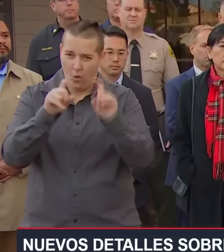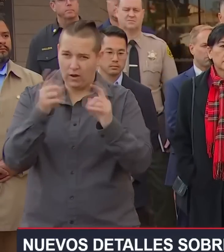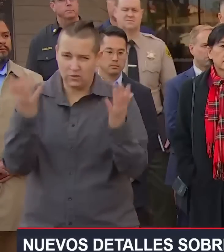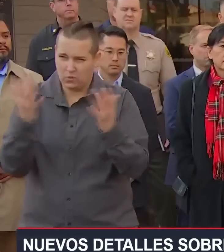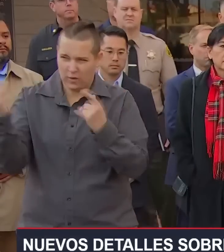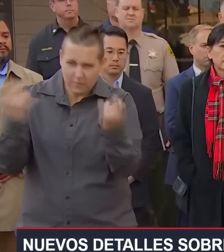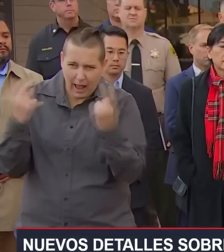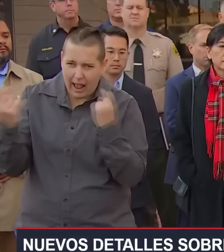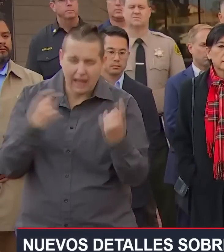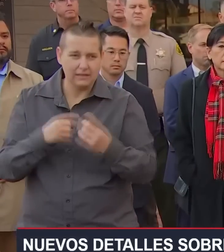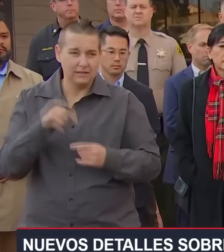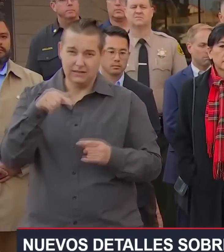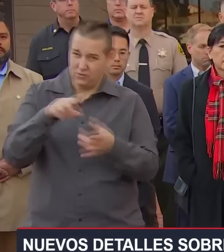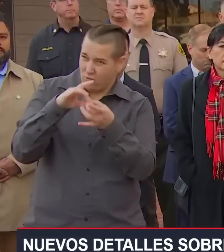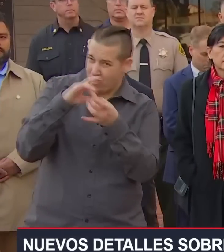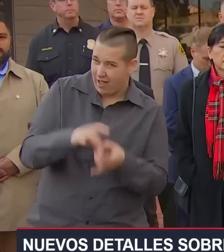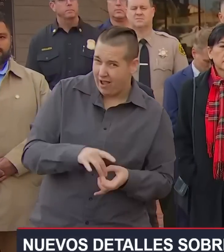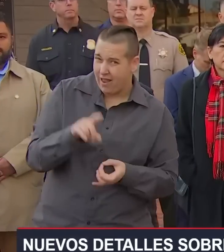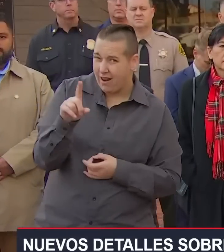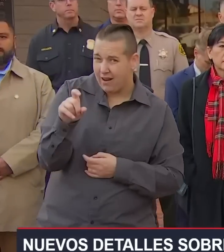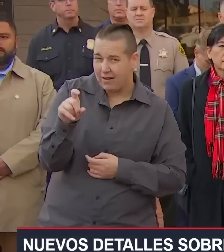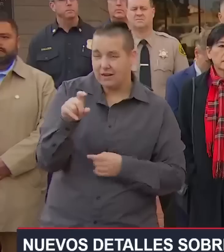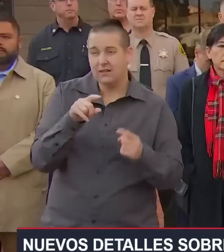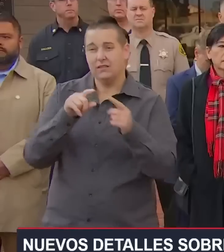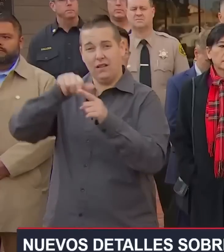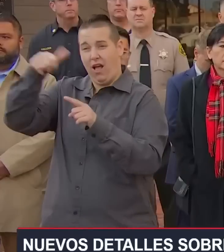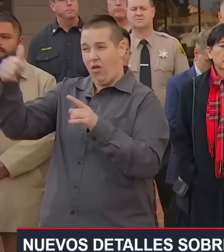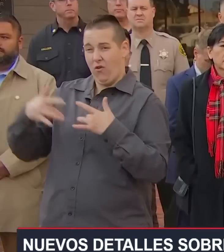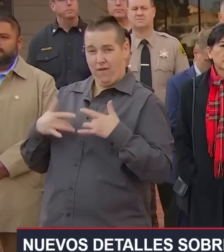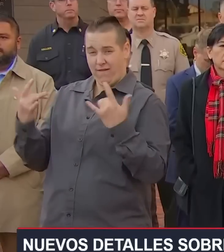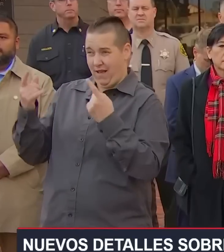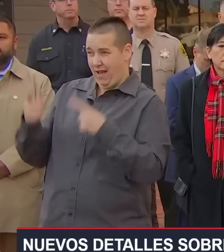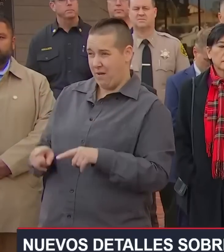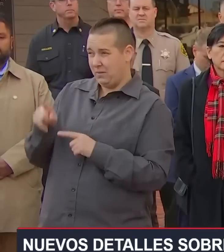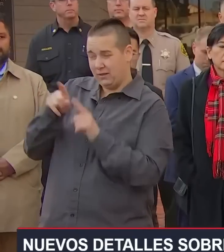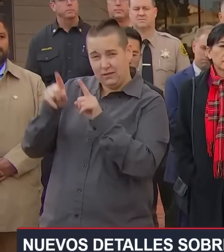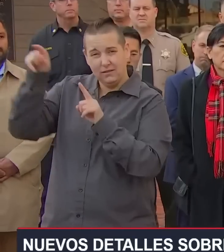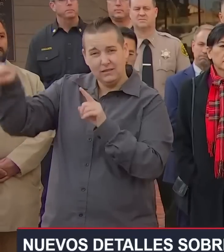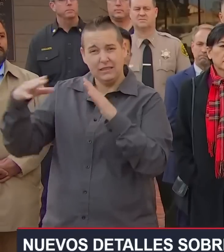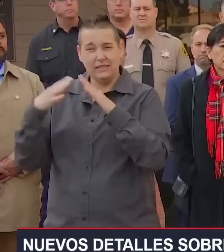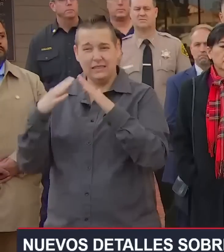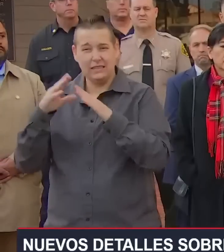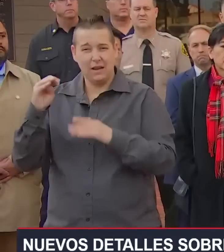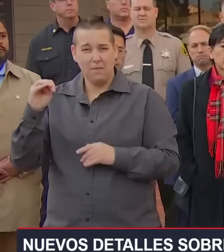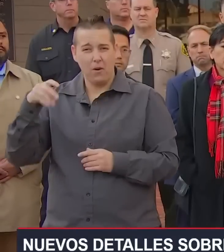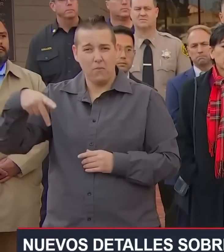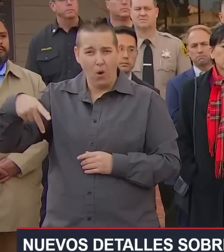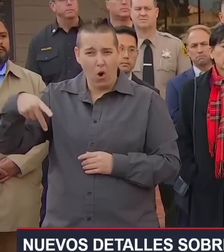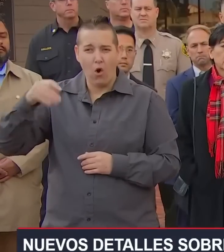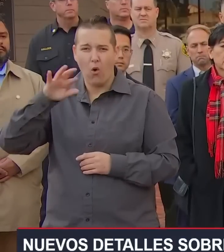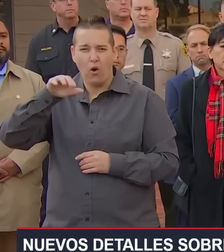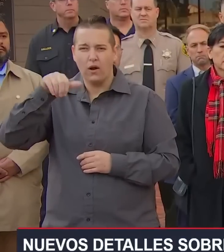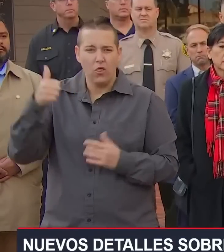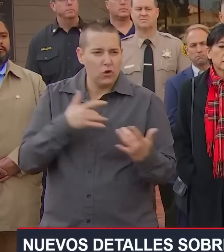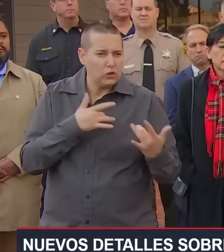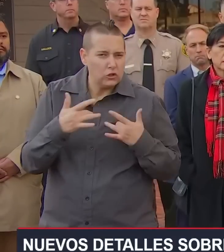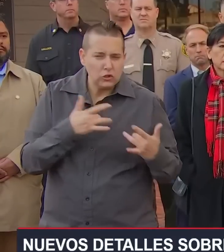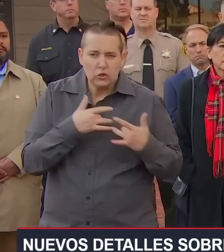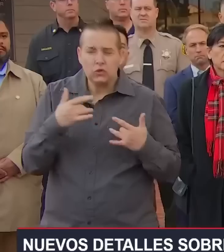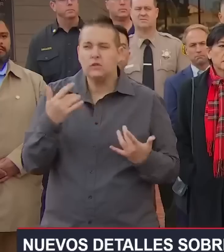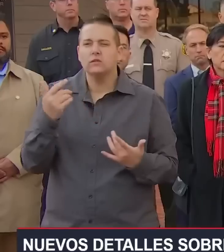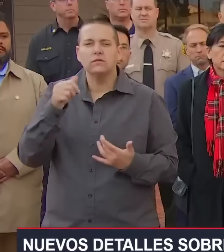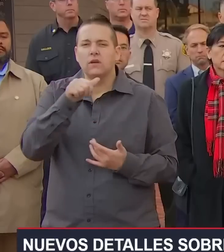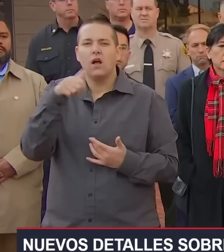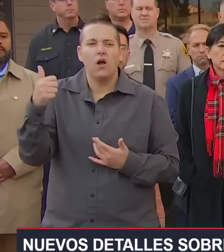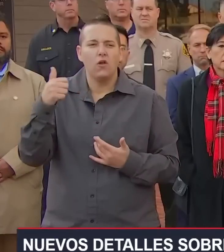hacer también quiero que sepan nos han preguntado si esto tiene algo que ver con otro incidente